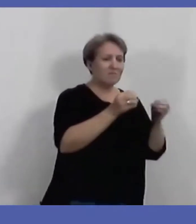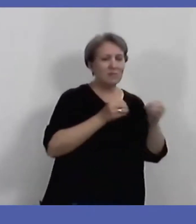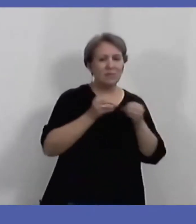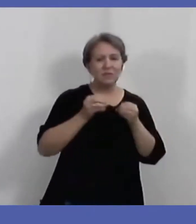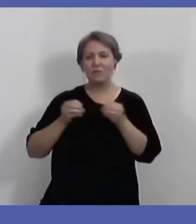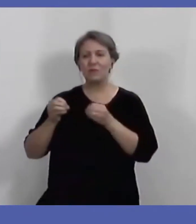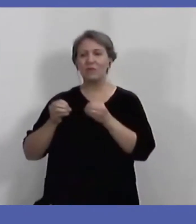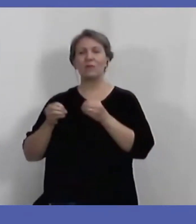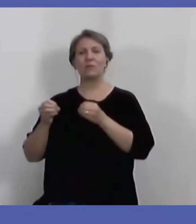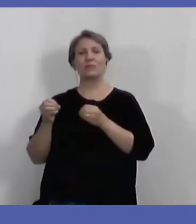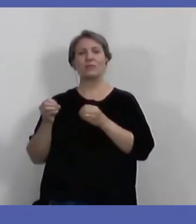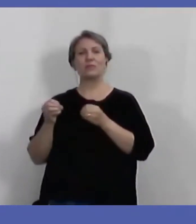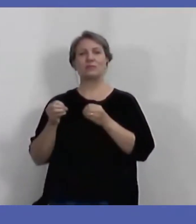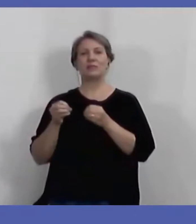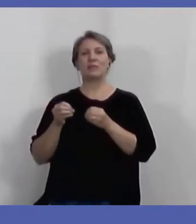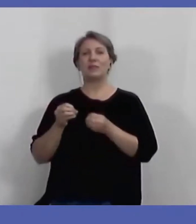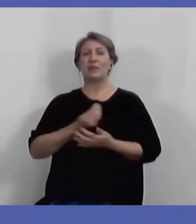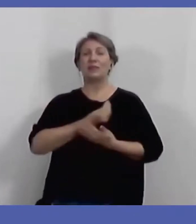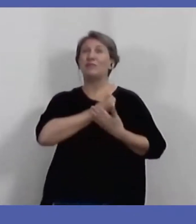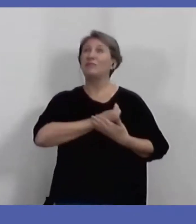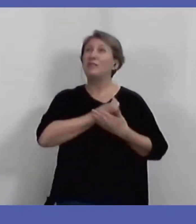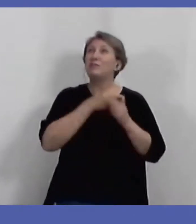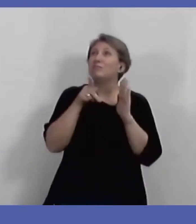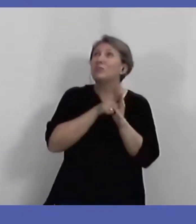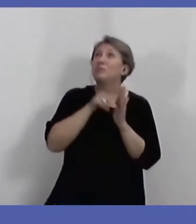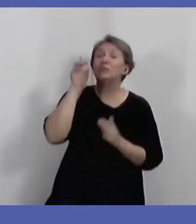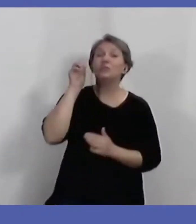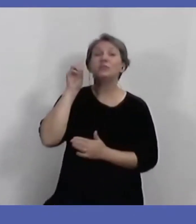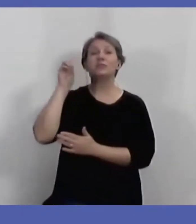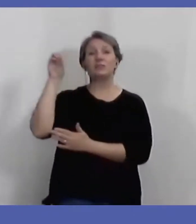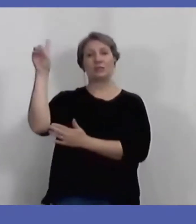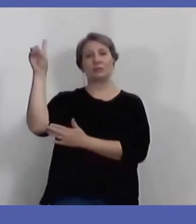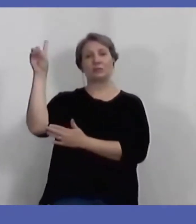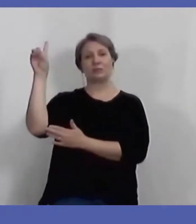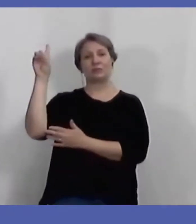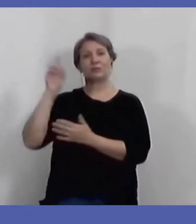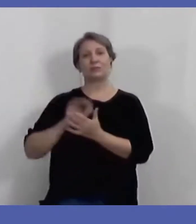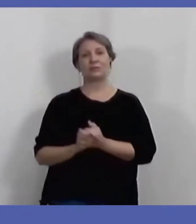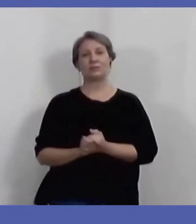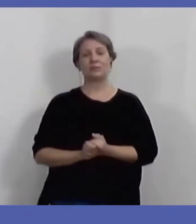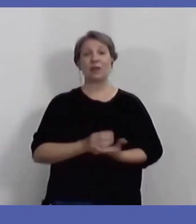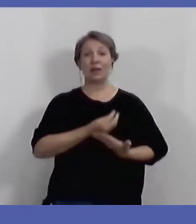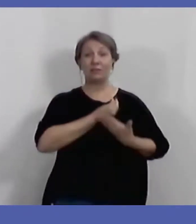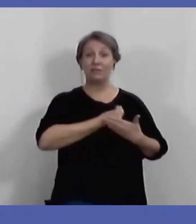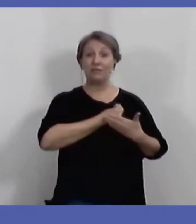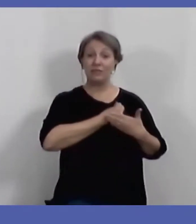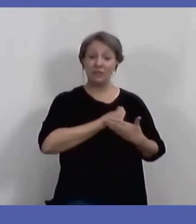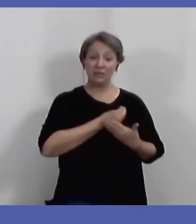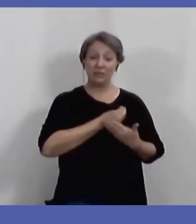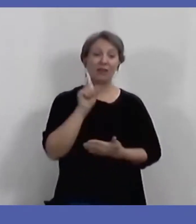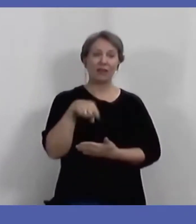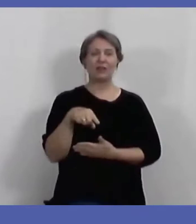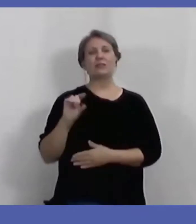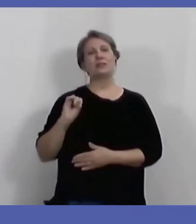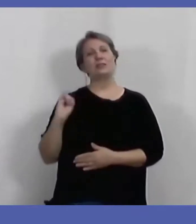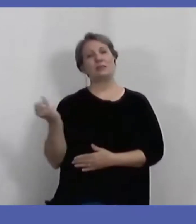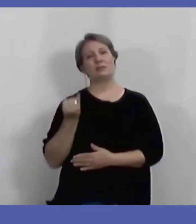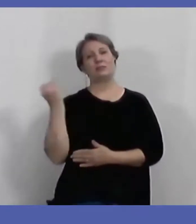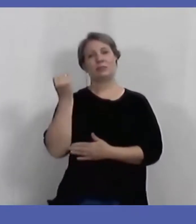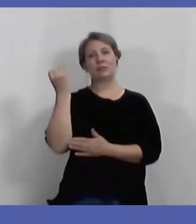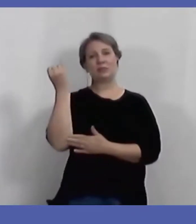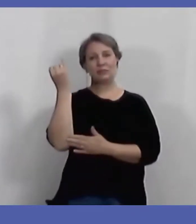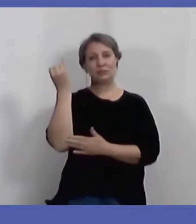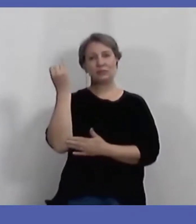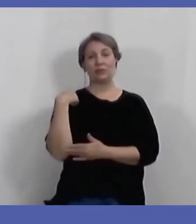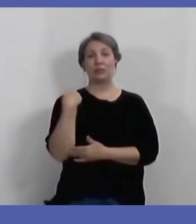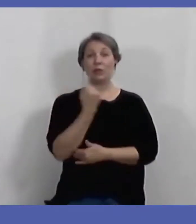divina. Graças ao Senhor. A vida, né, é importante para realizarmos a obra do Senhor.